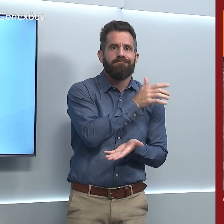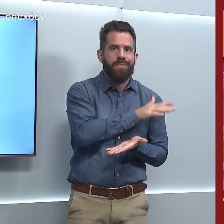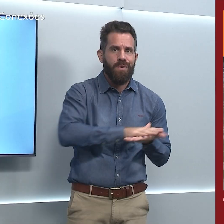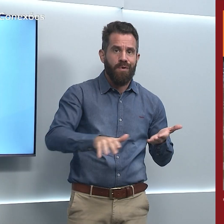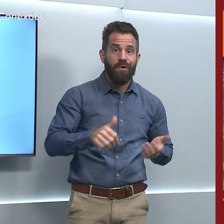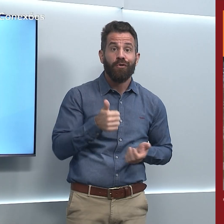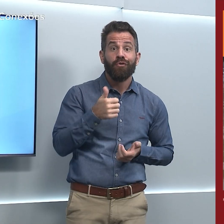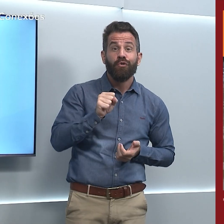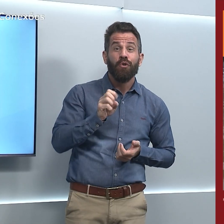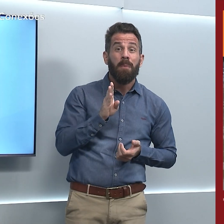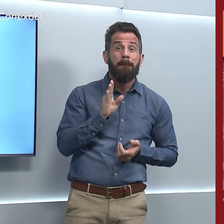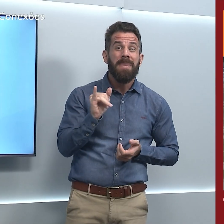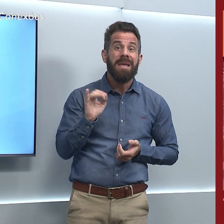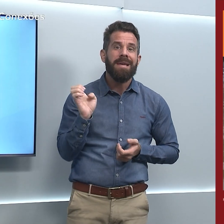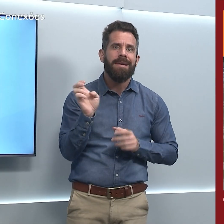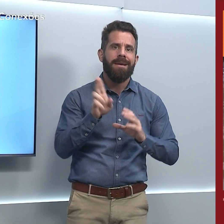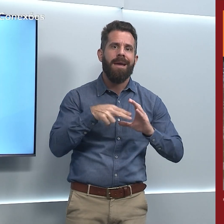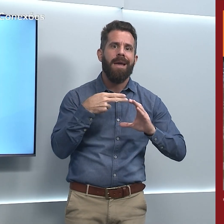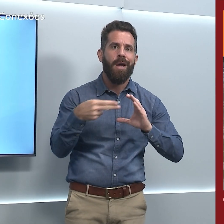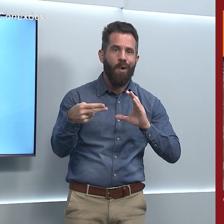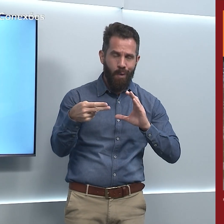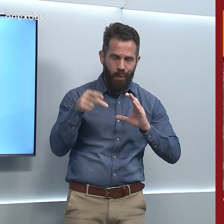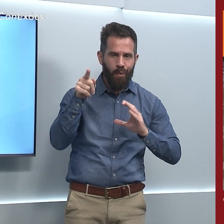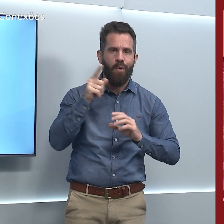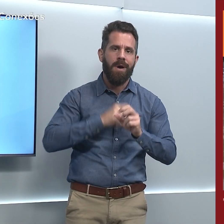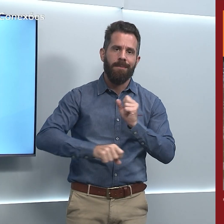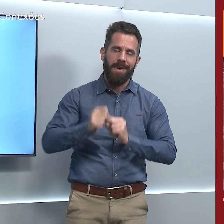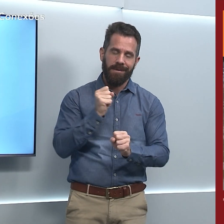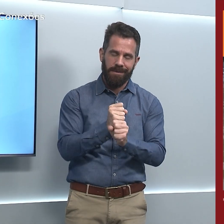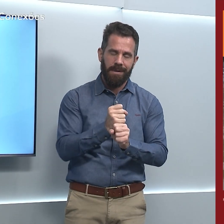de euros apenas em 2024.